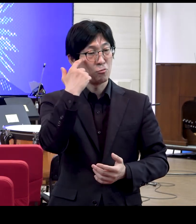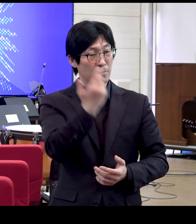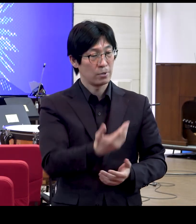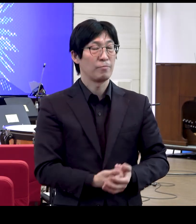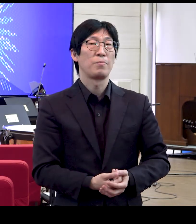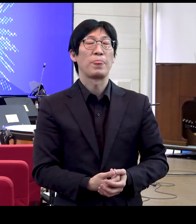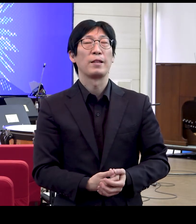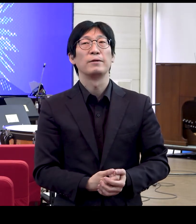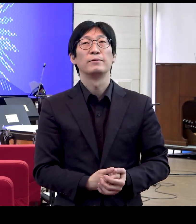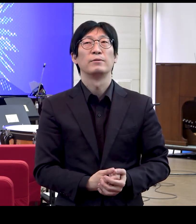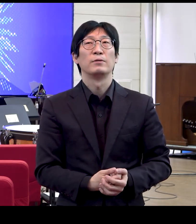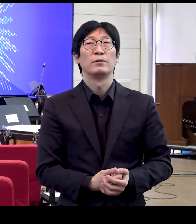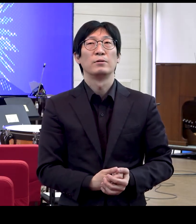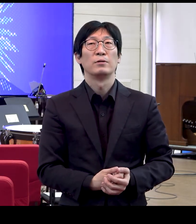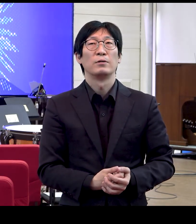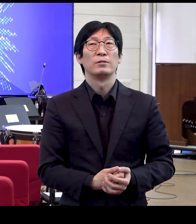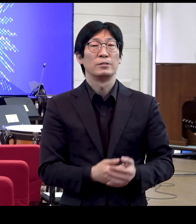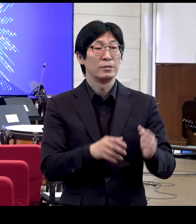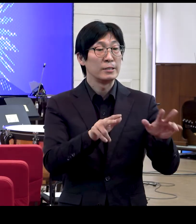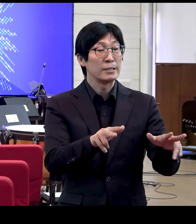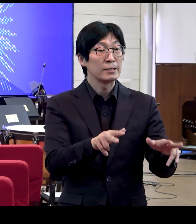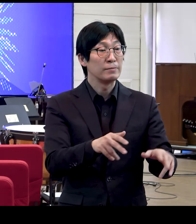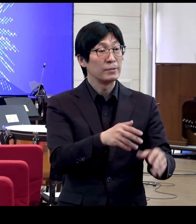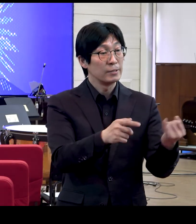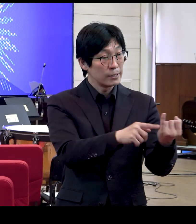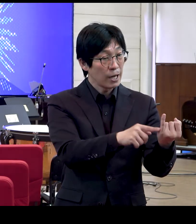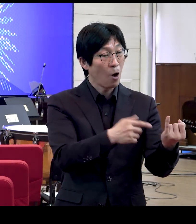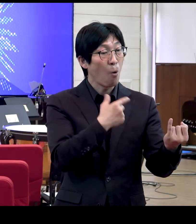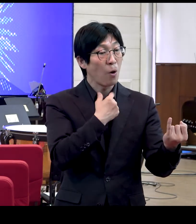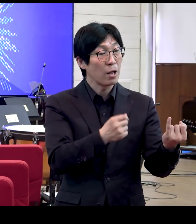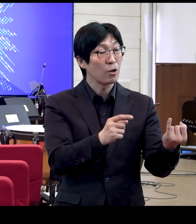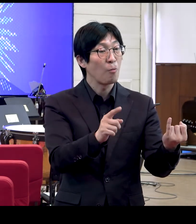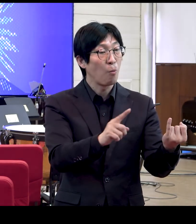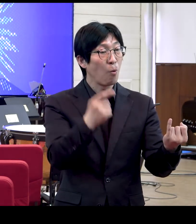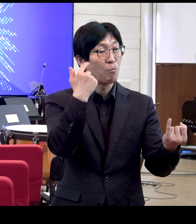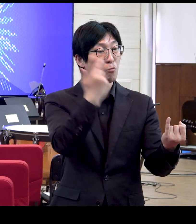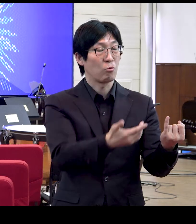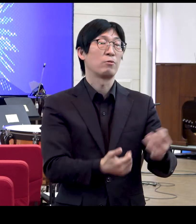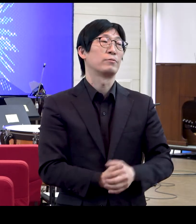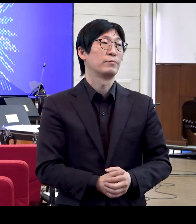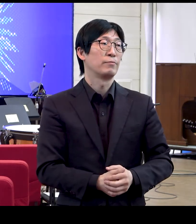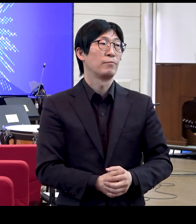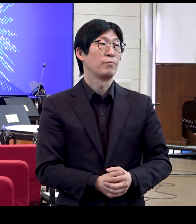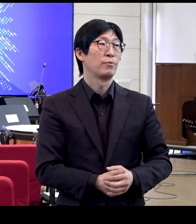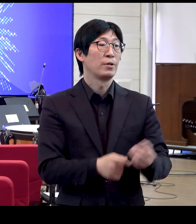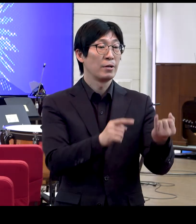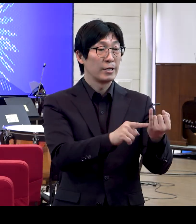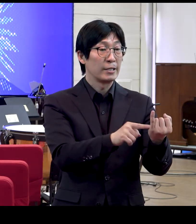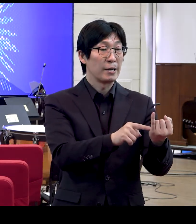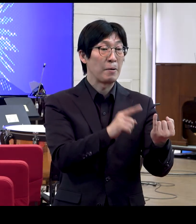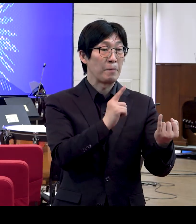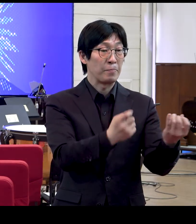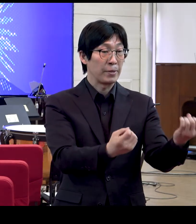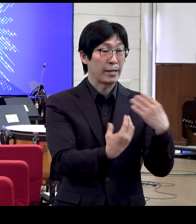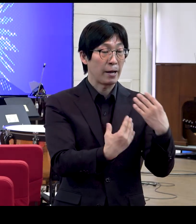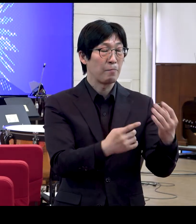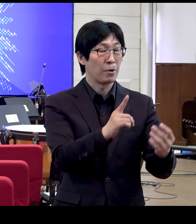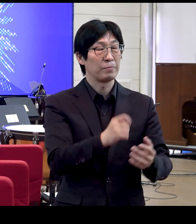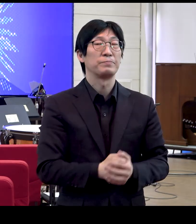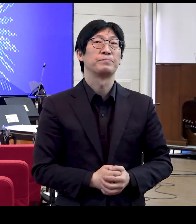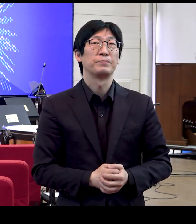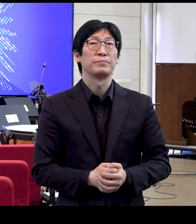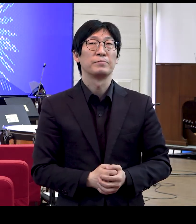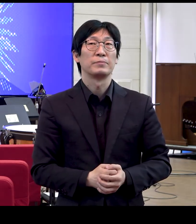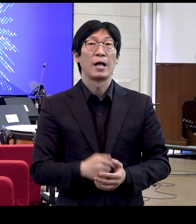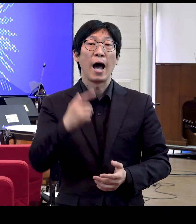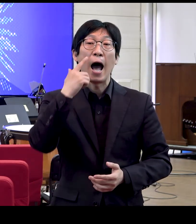한번 이렇게 묻게 됐어요. 자매님한테 뭘 제일 원하느냐. 그랬더니 의외로 이런 말을 하더라고요. 자기는